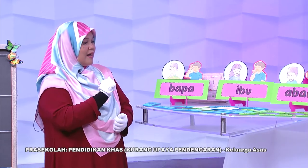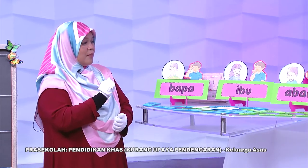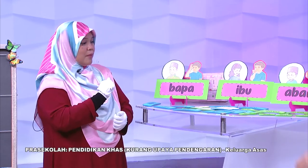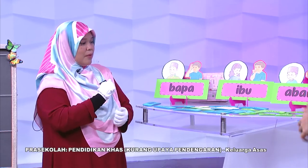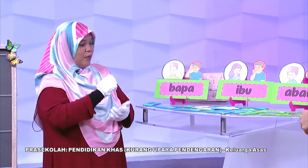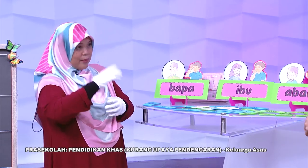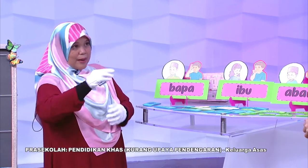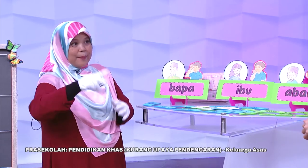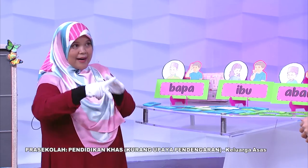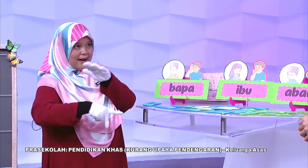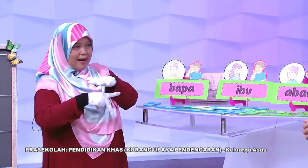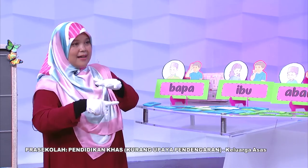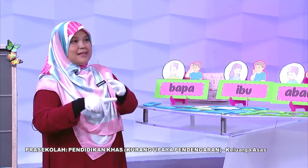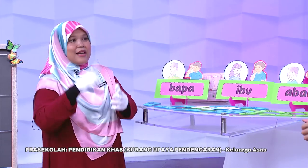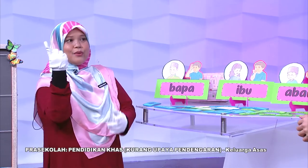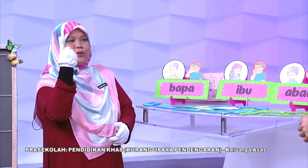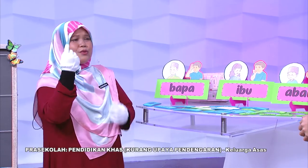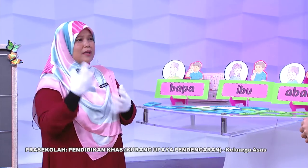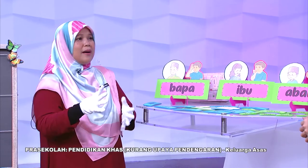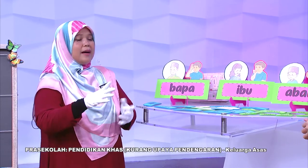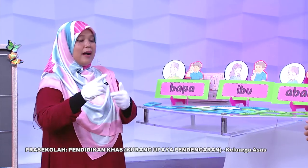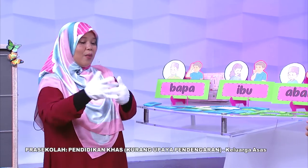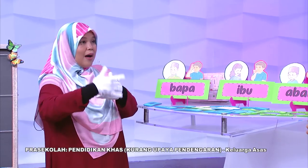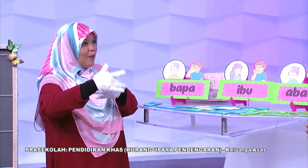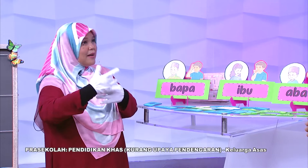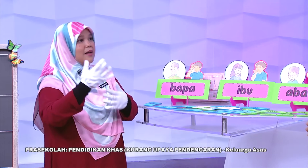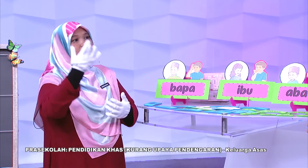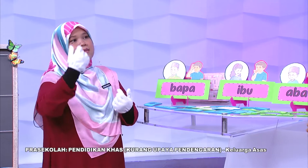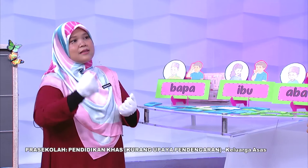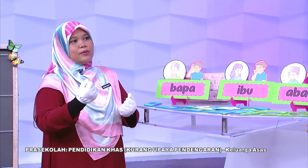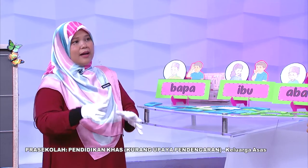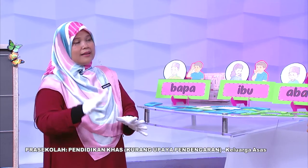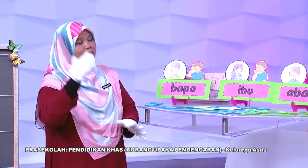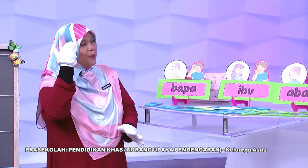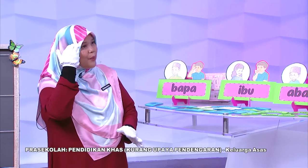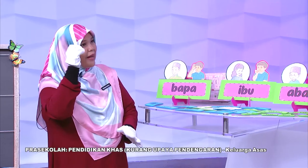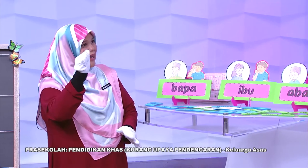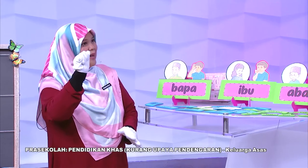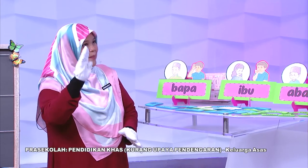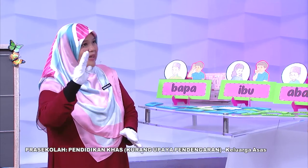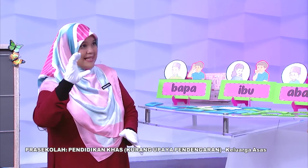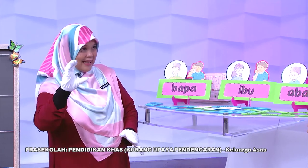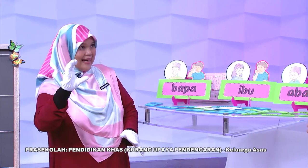Budi Pras selalu sudah Awas sudah tahu EBC